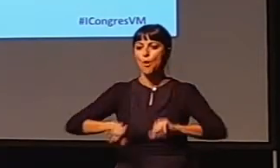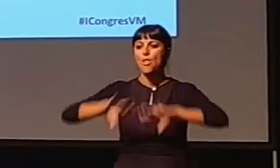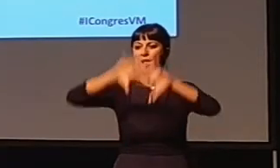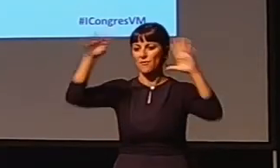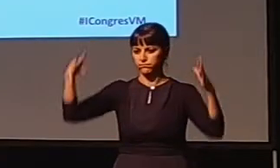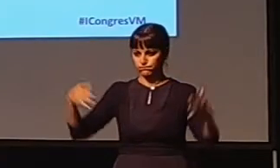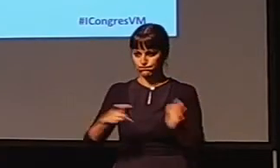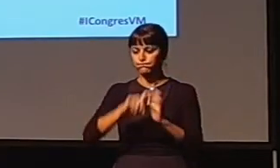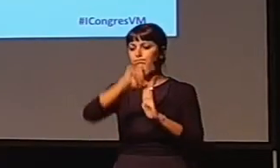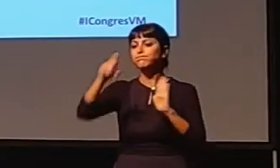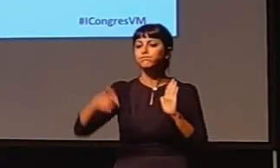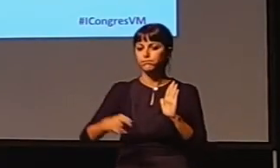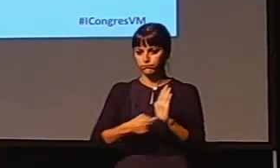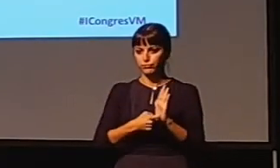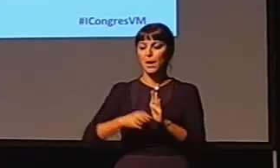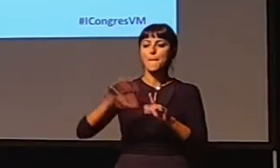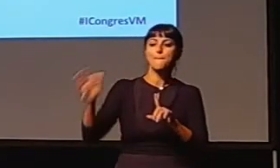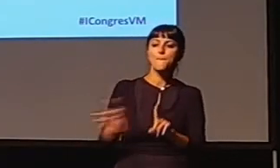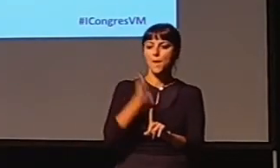de les violències sexuals.